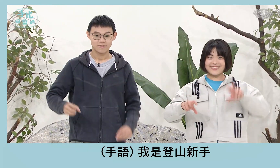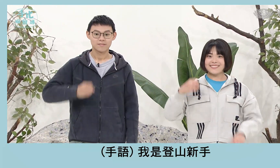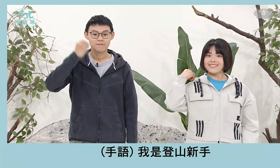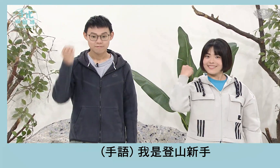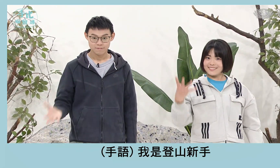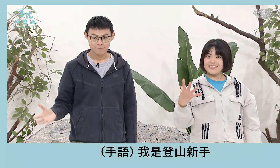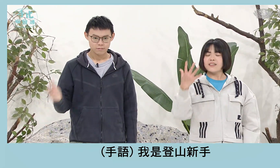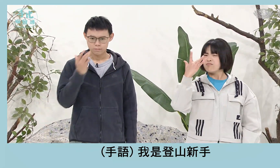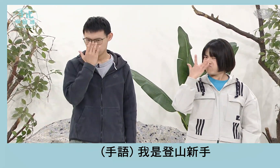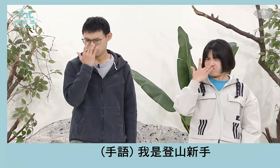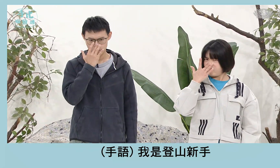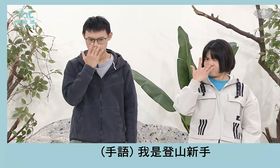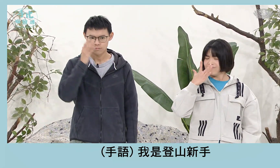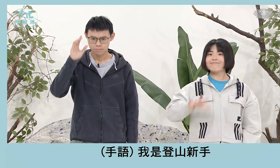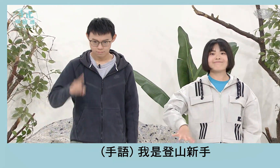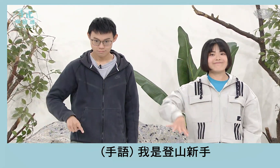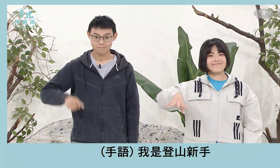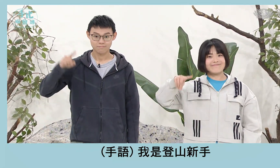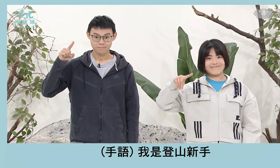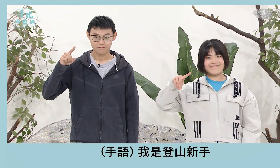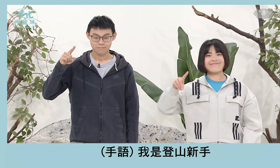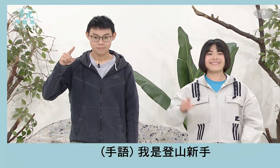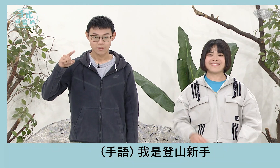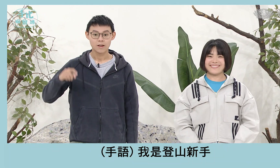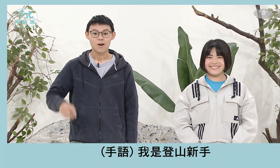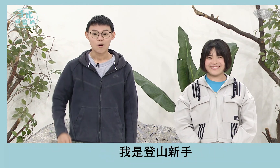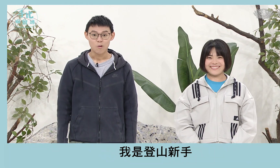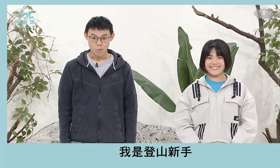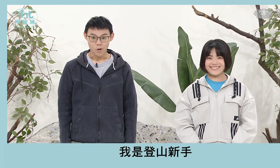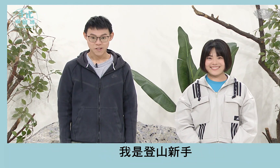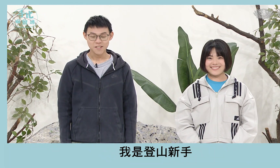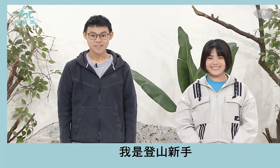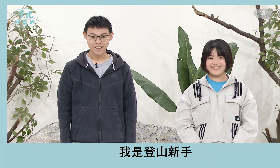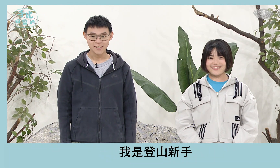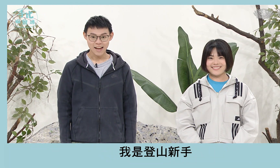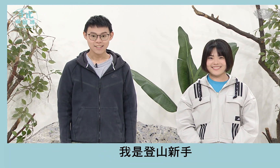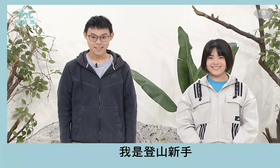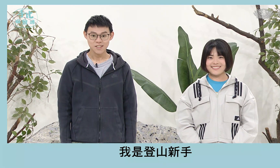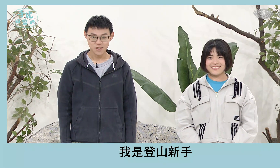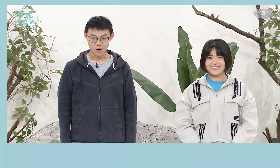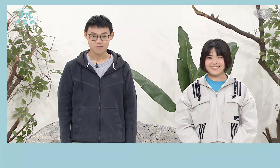我是登山新手。